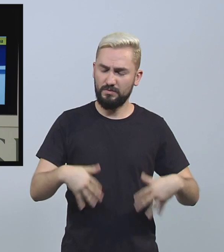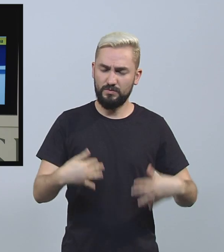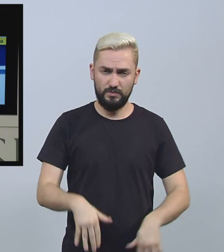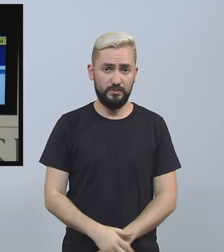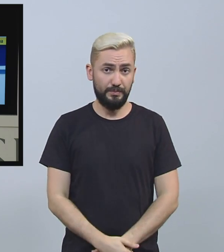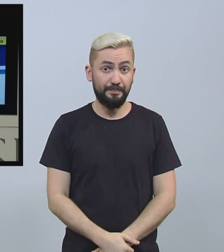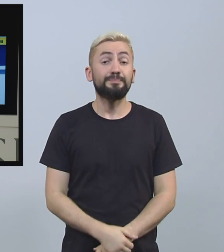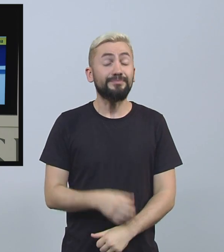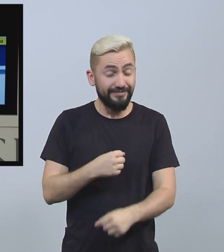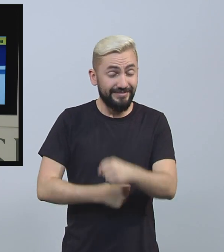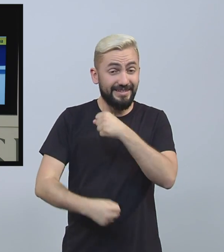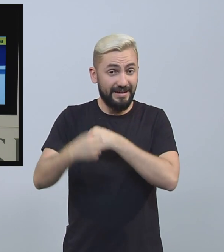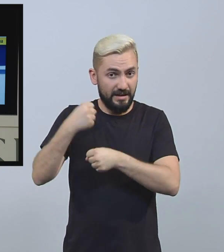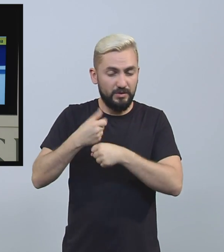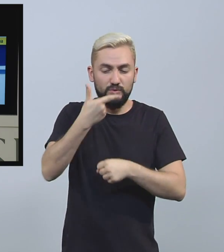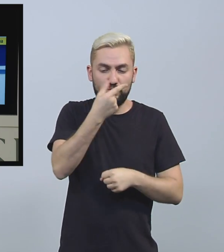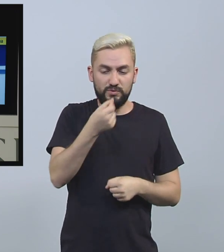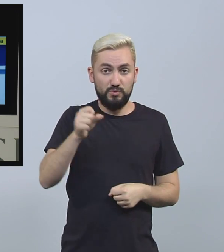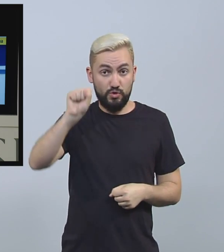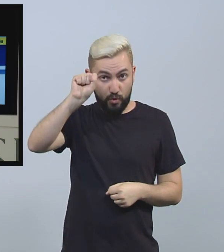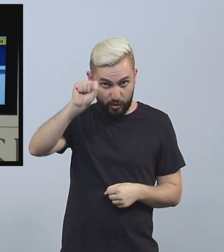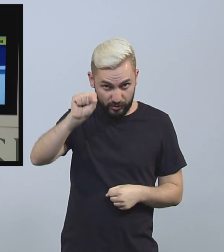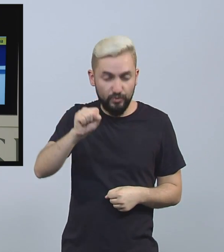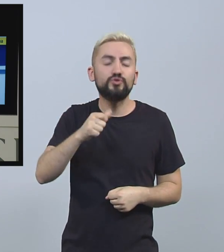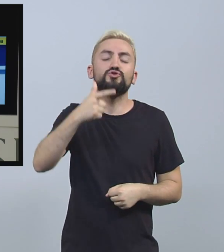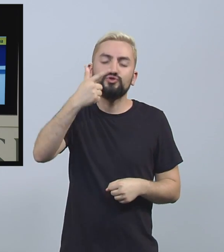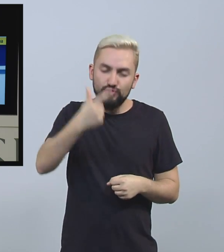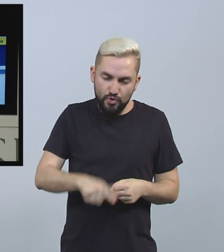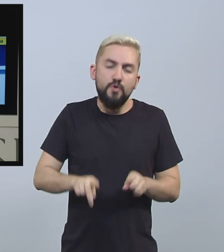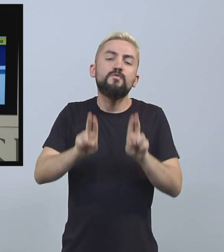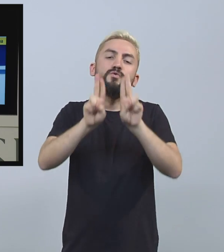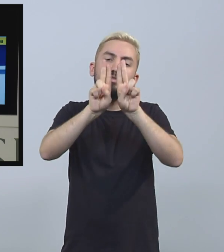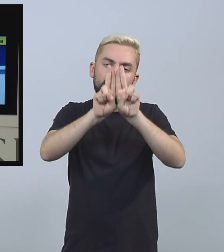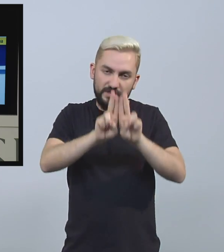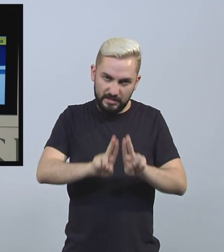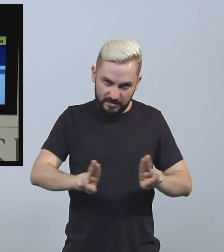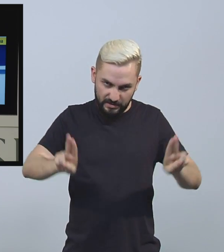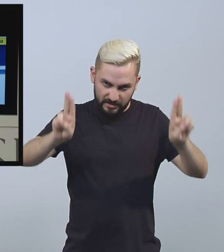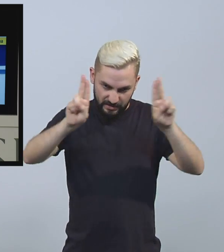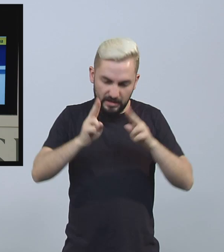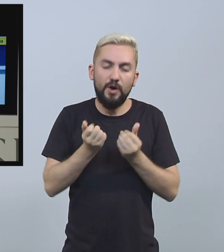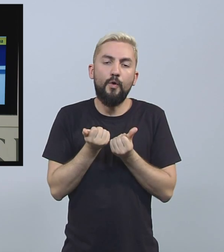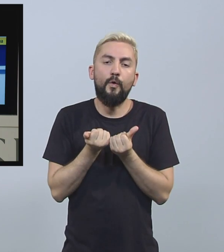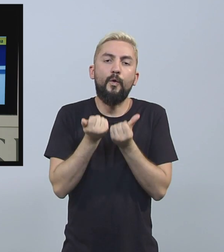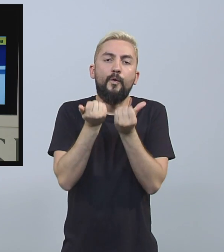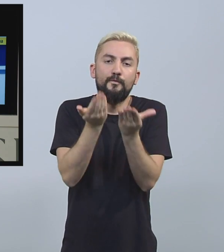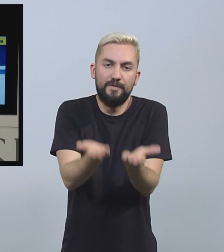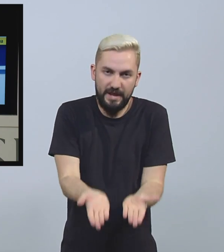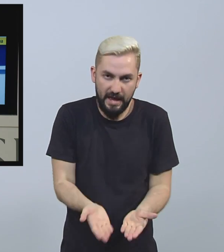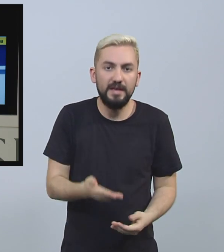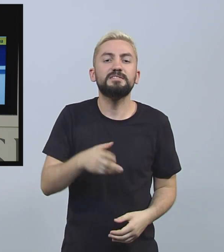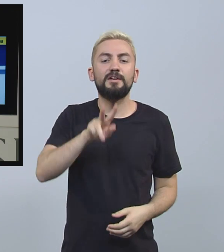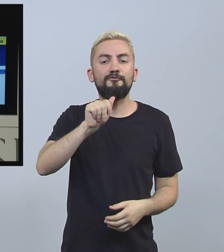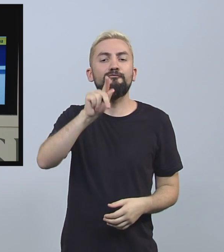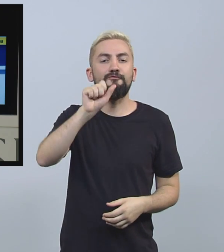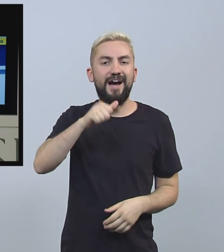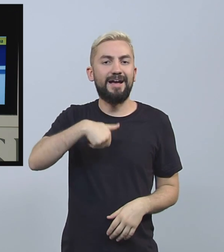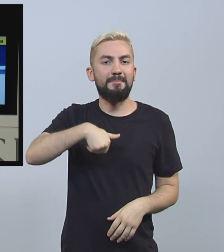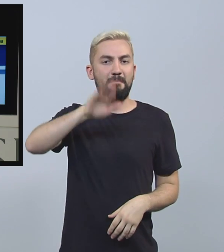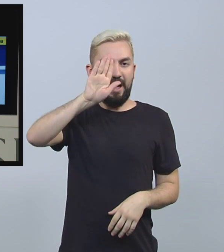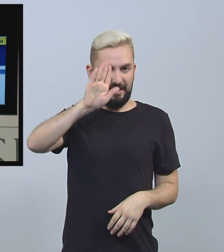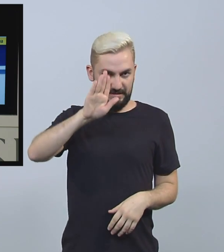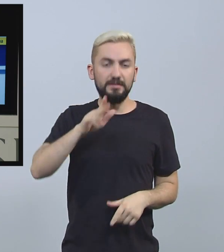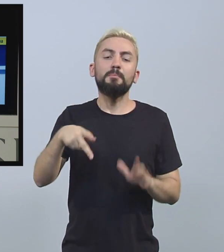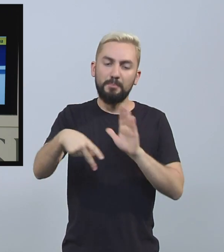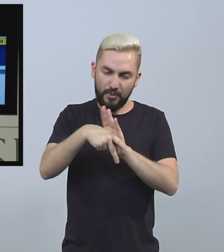Em 2008, a Universidade Federal de Santa Catarina também voltou a oferecer mais vagas no curso de